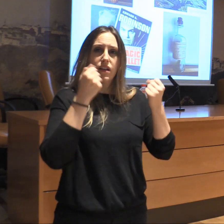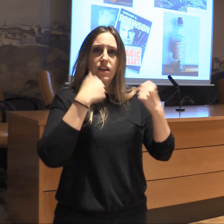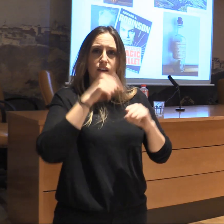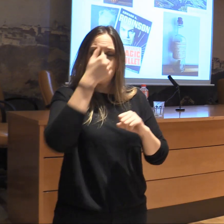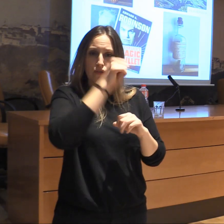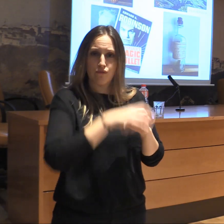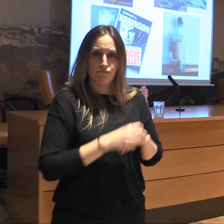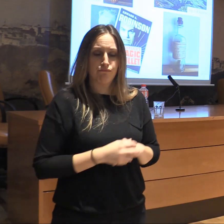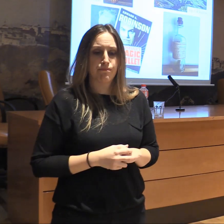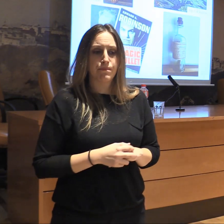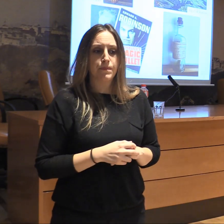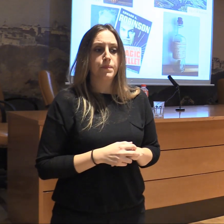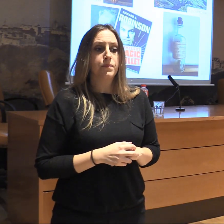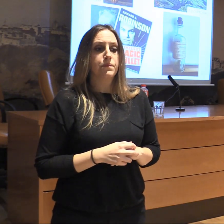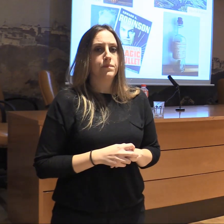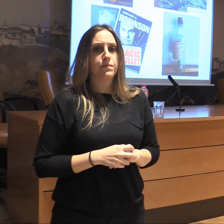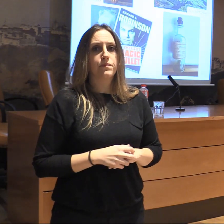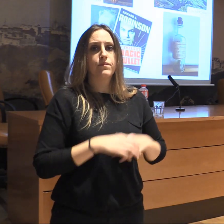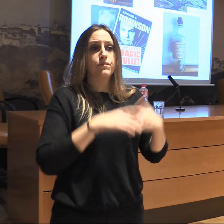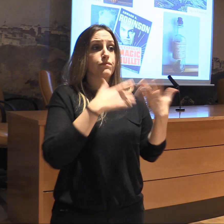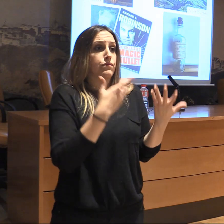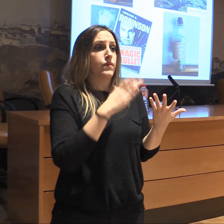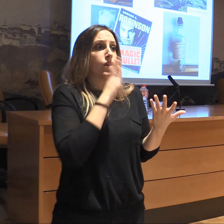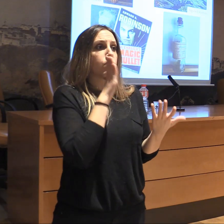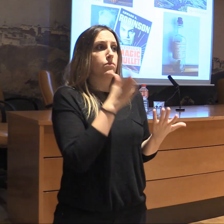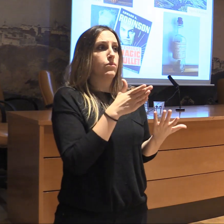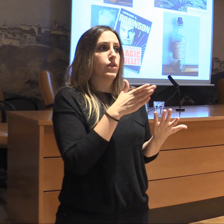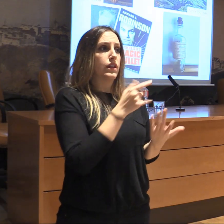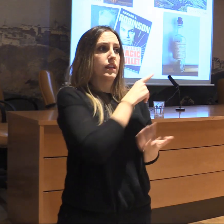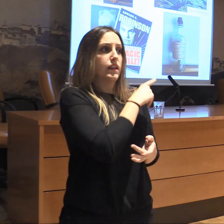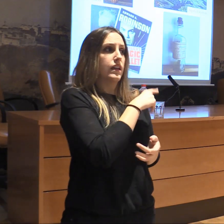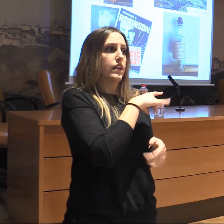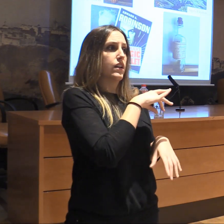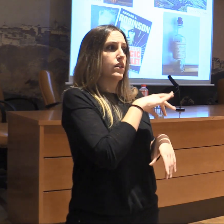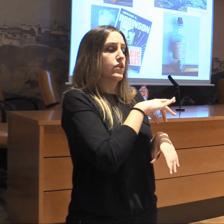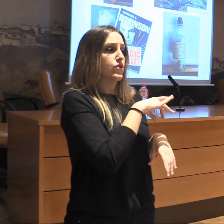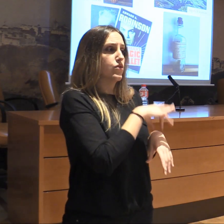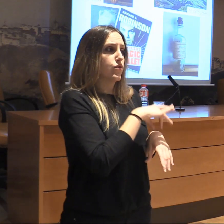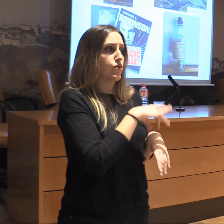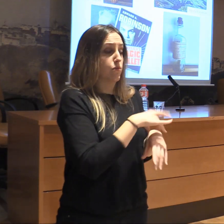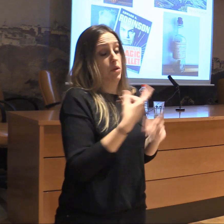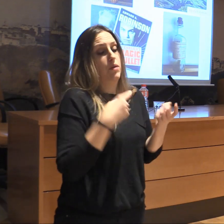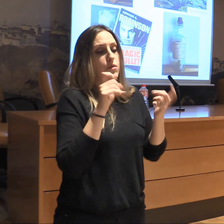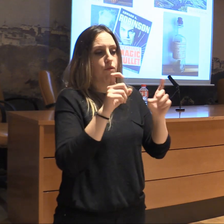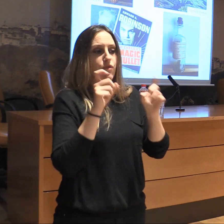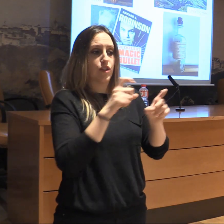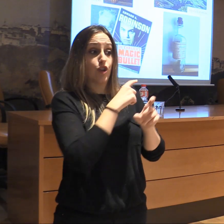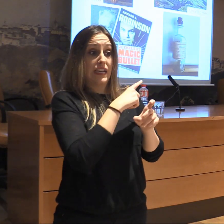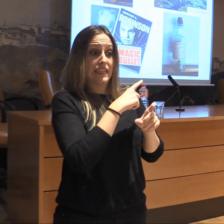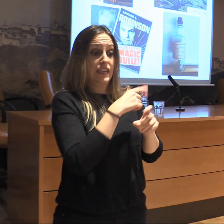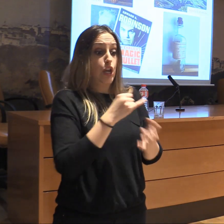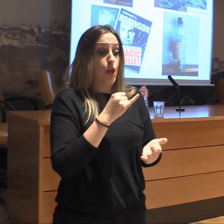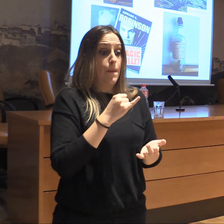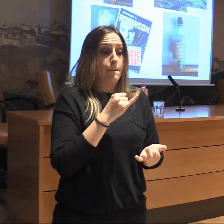G. Robinson, porque el profesor Ehrlich, después de probar